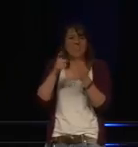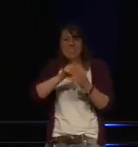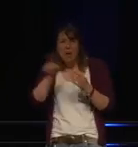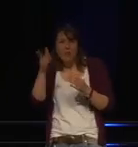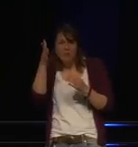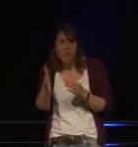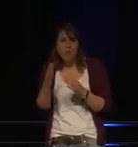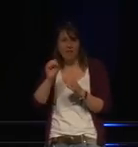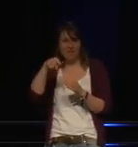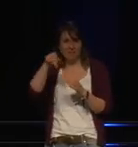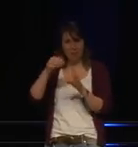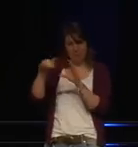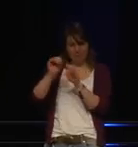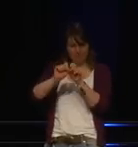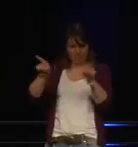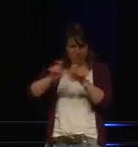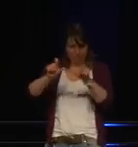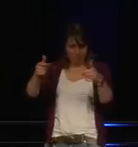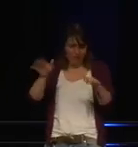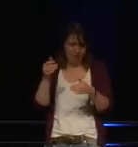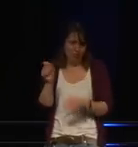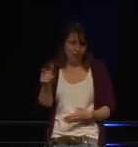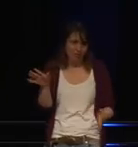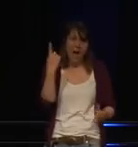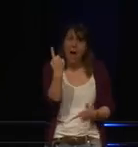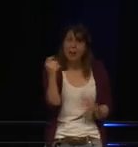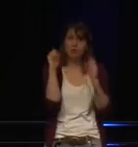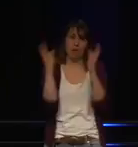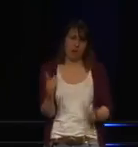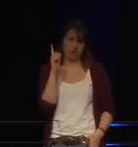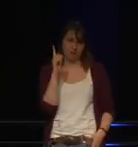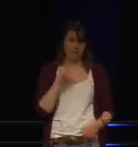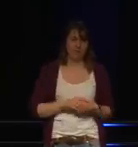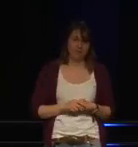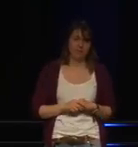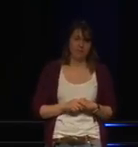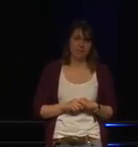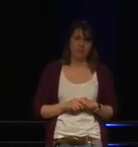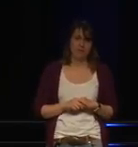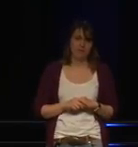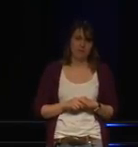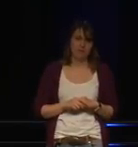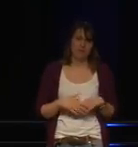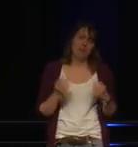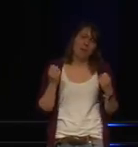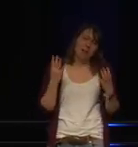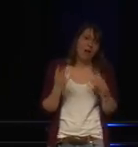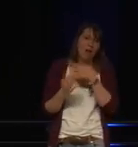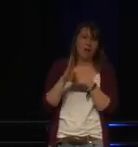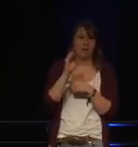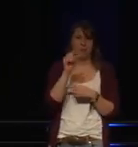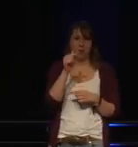750.000 correos, de hecho. Y bueno, el botnet tiene un propietario, porque no es